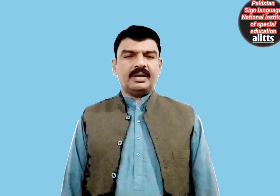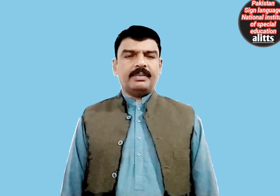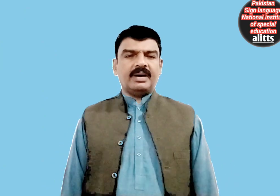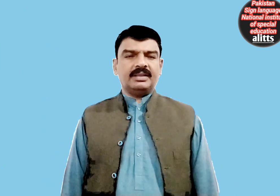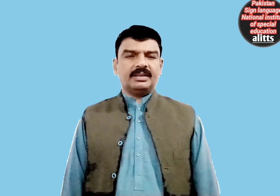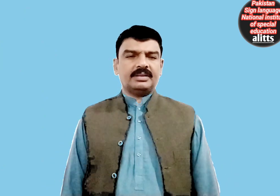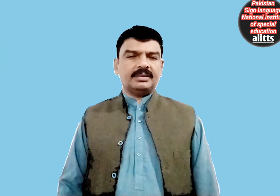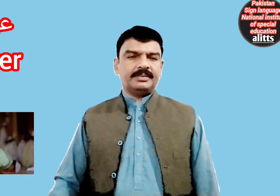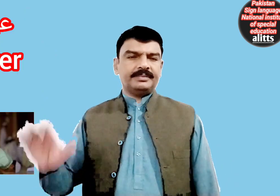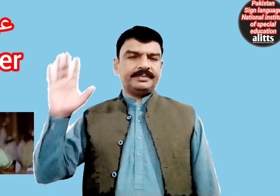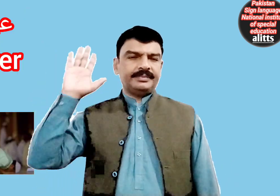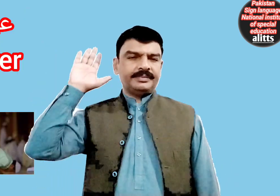अबादत,